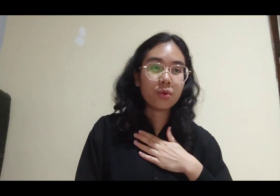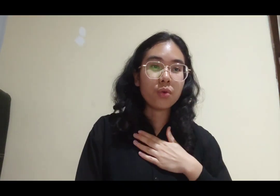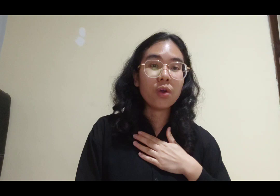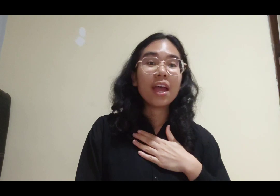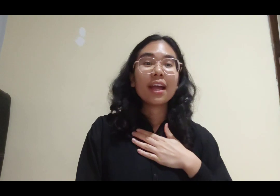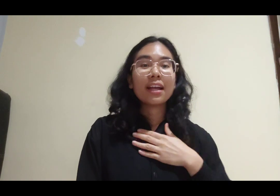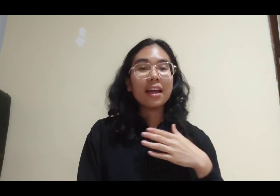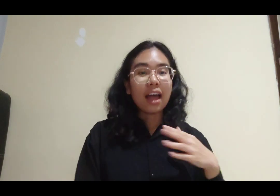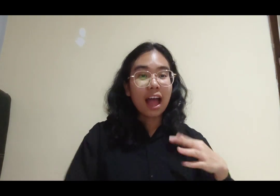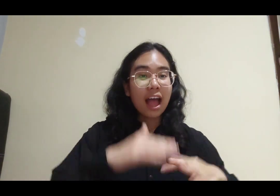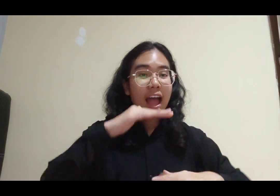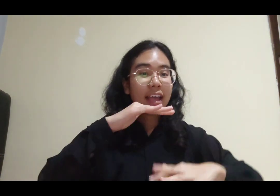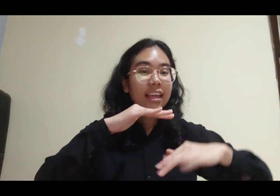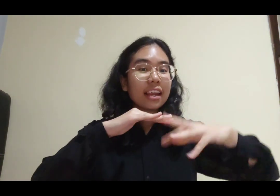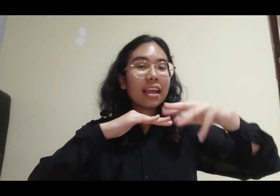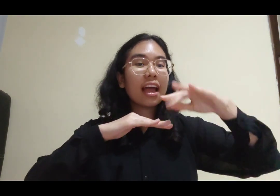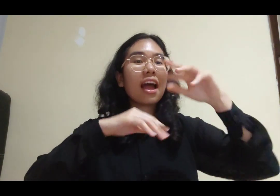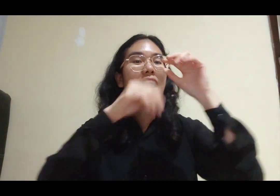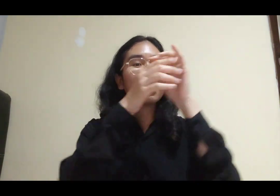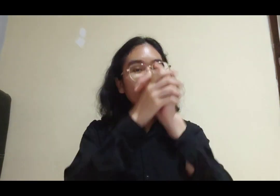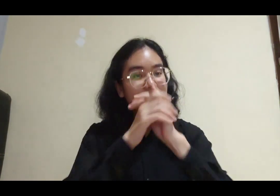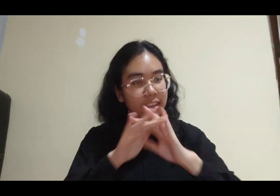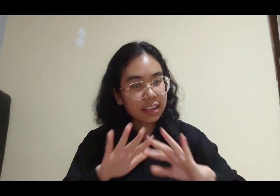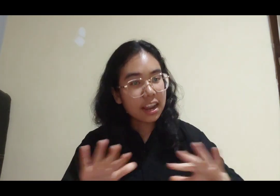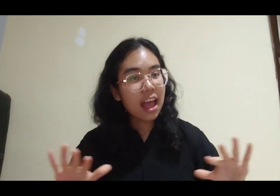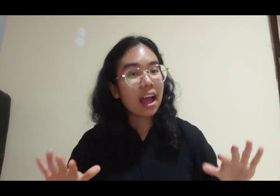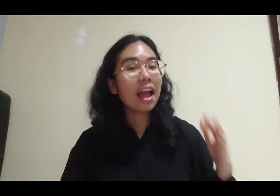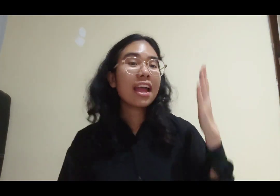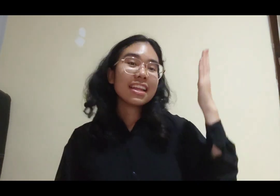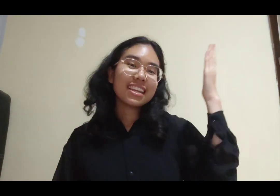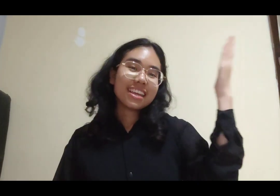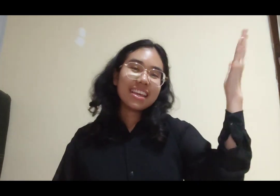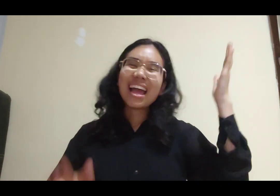membimbingku ke air yang tenang. Dia